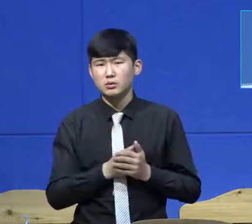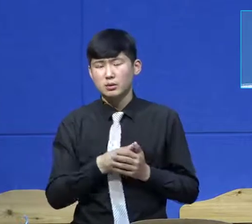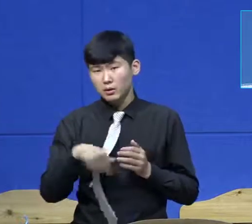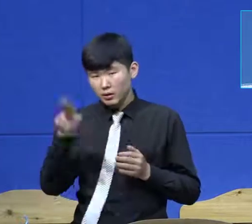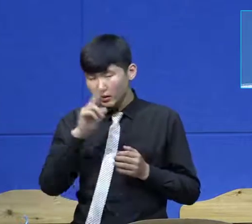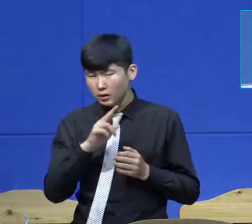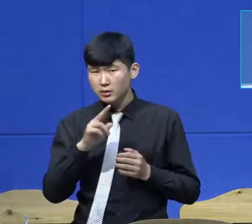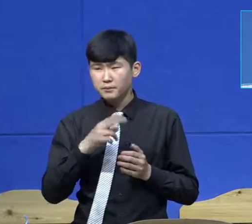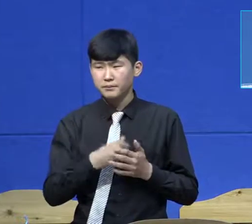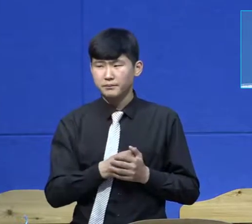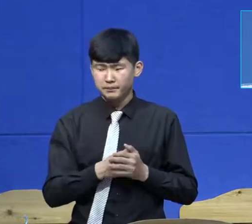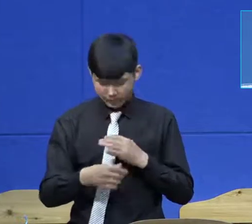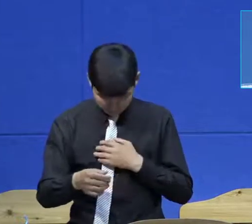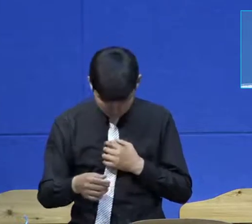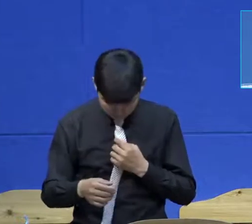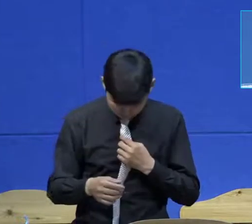нэг талаасаа